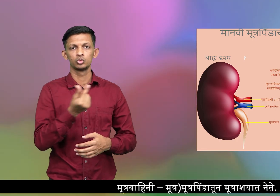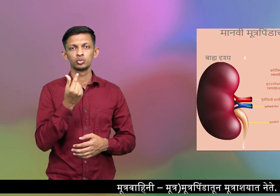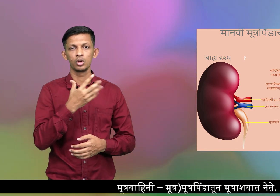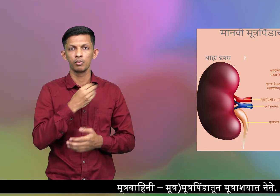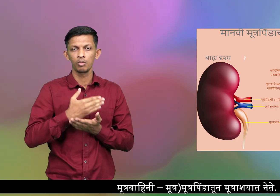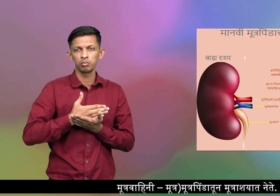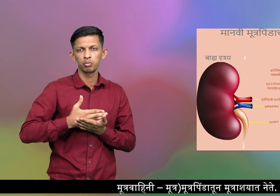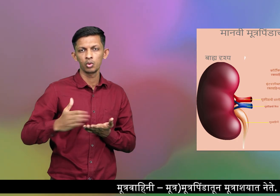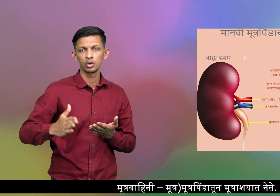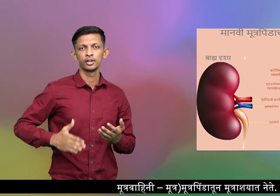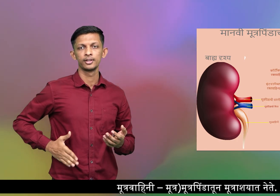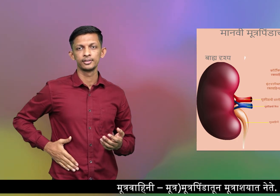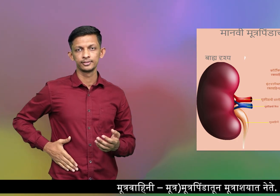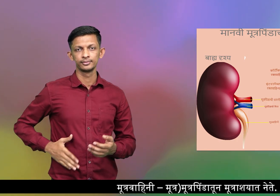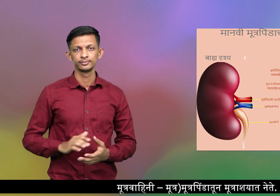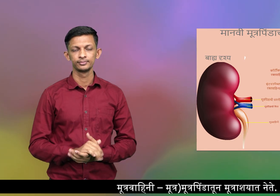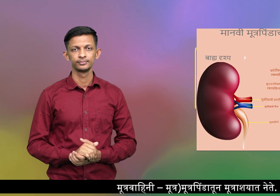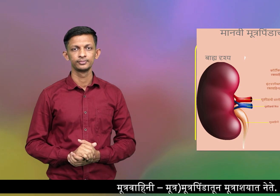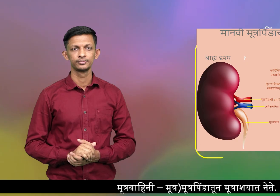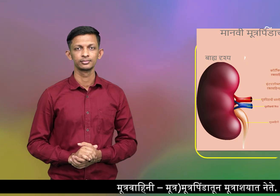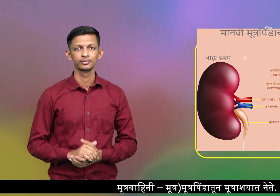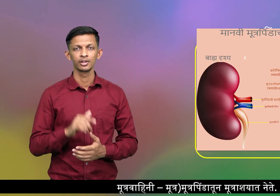मूत्रवाहिनी मूत्रपिंडातून